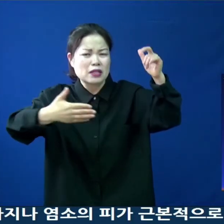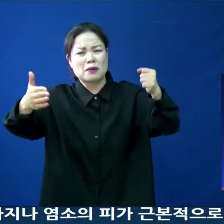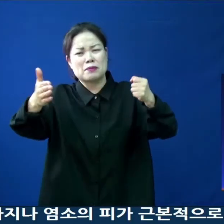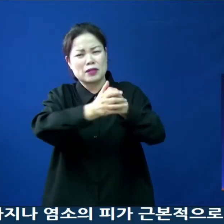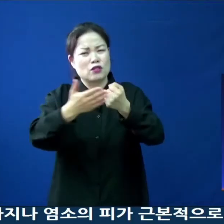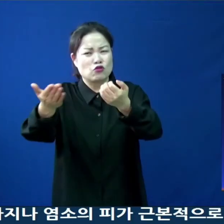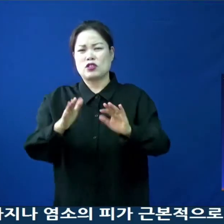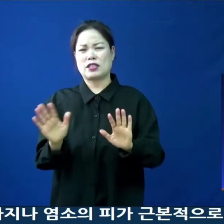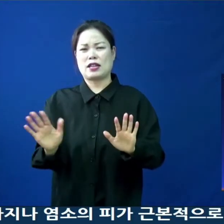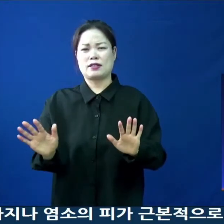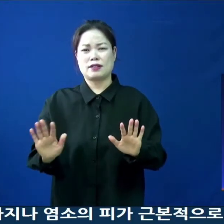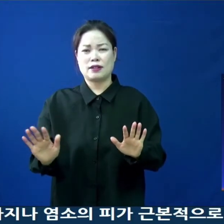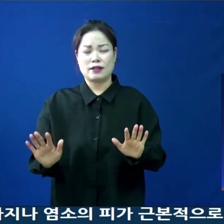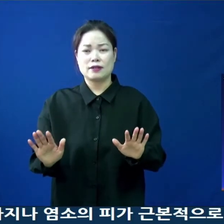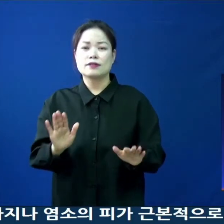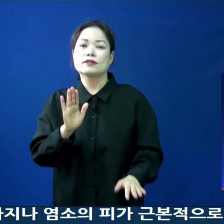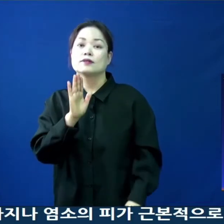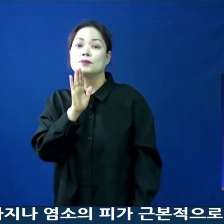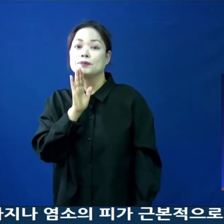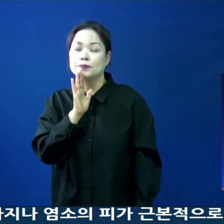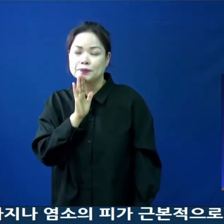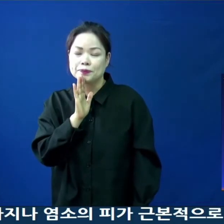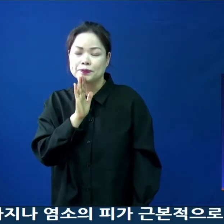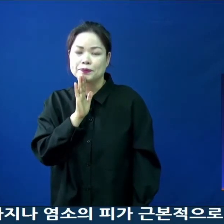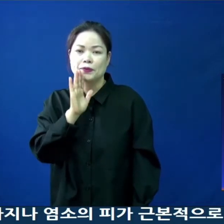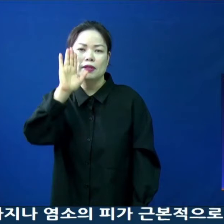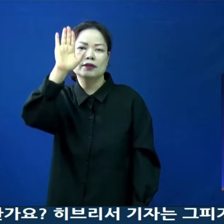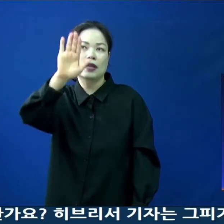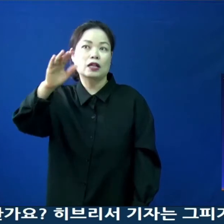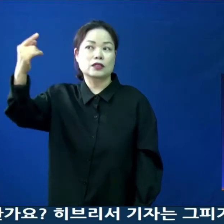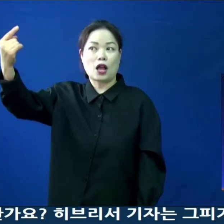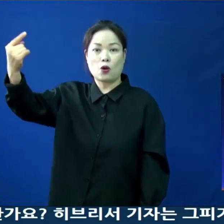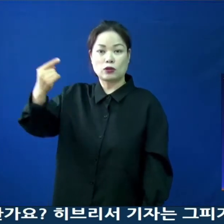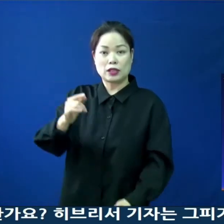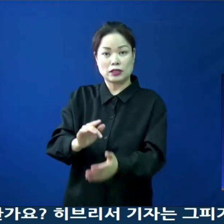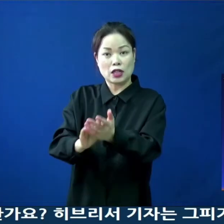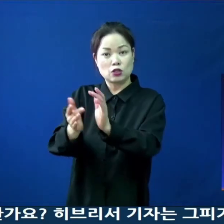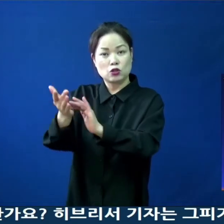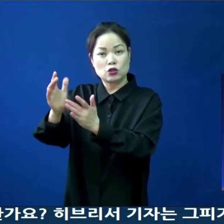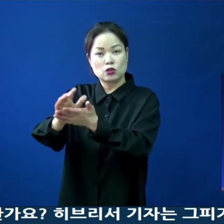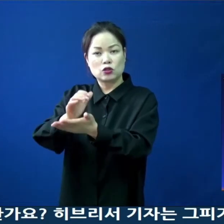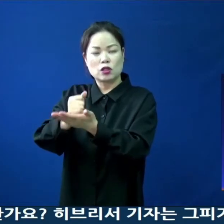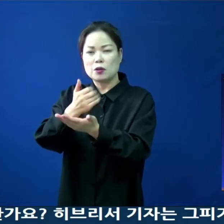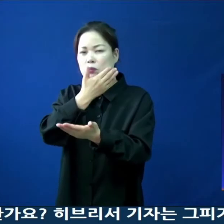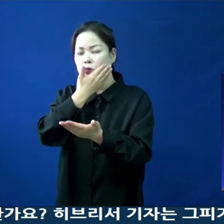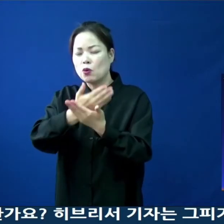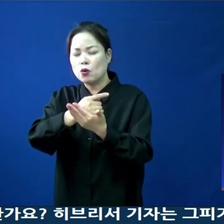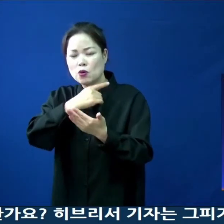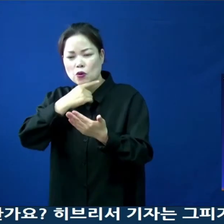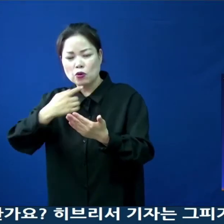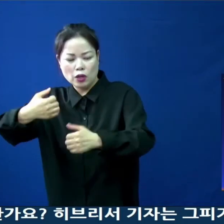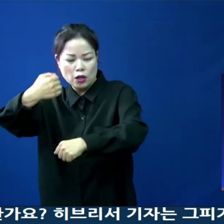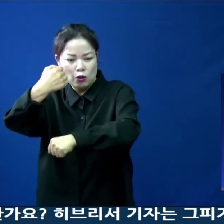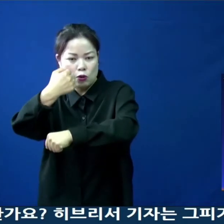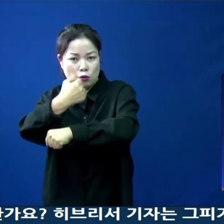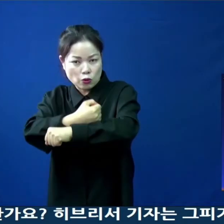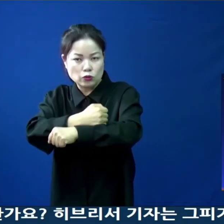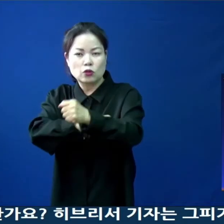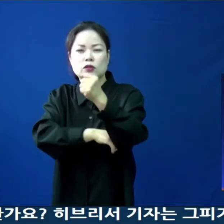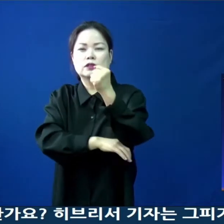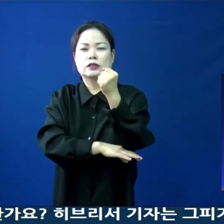게 아니라 사실은 장차 오실 예수 그리스도의 보혈의 공로에